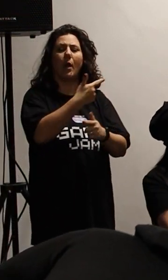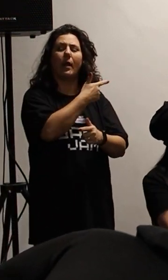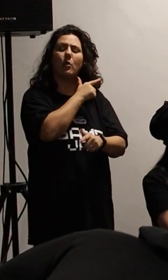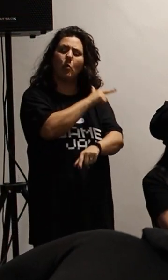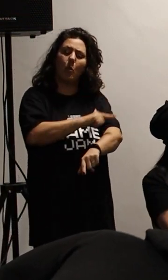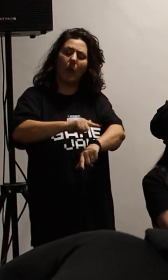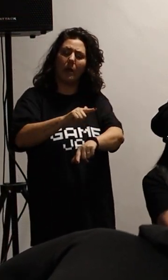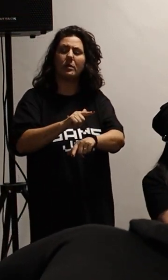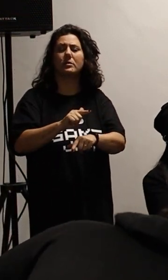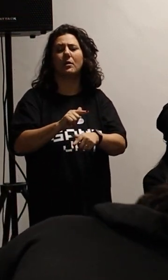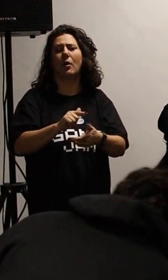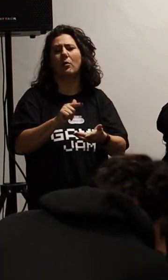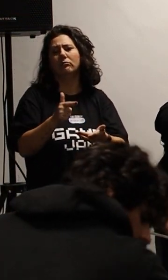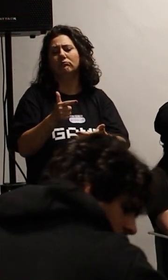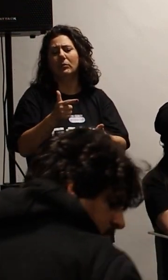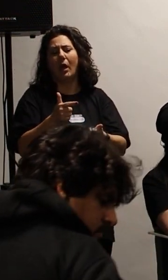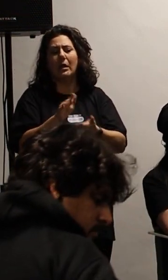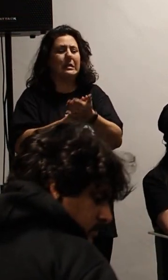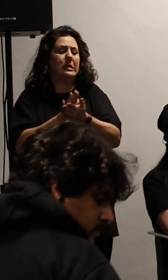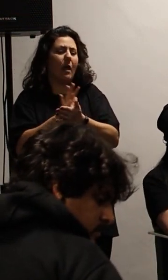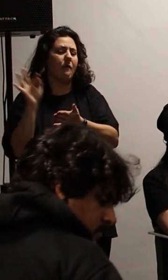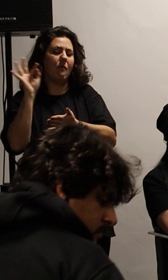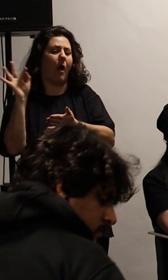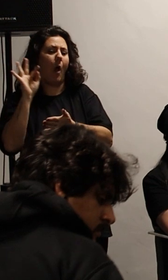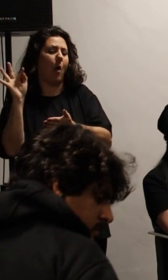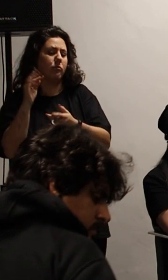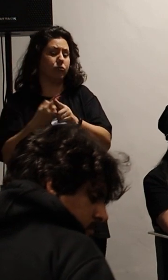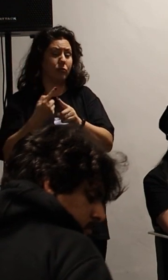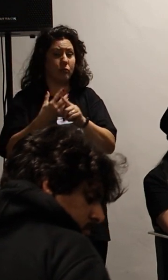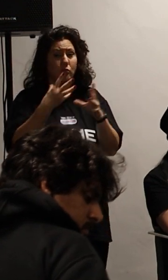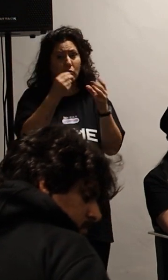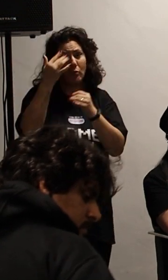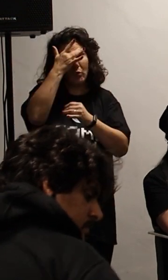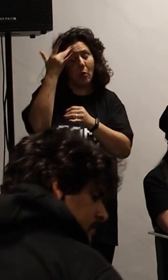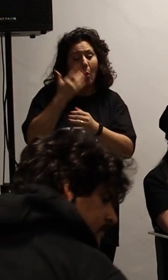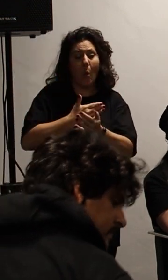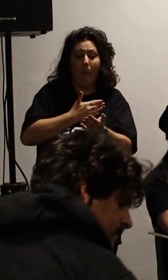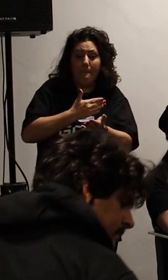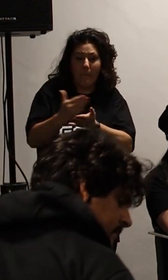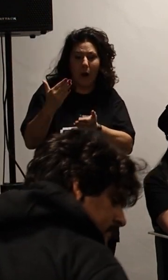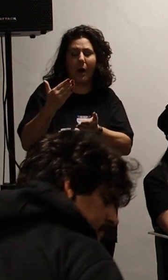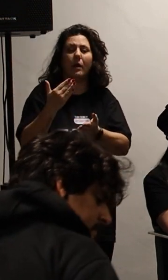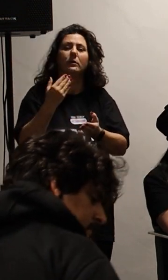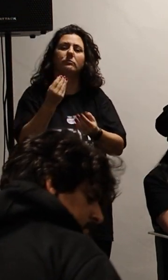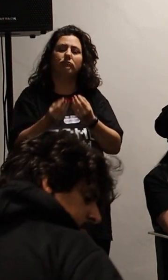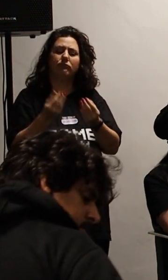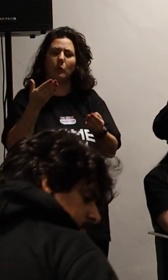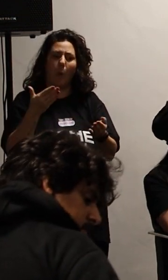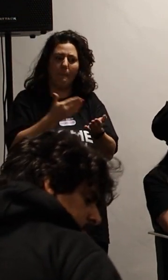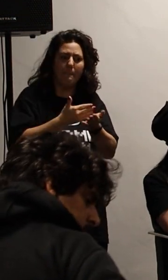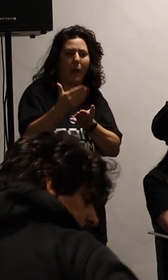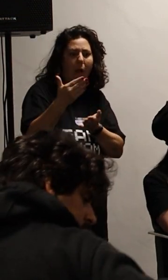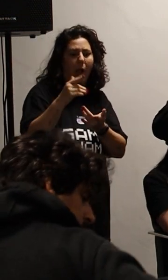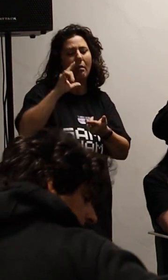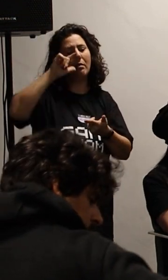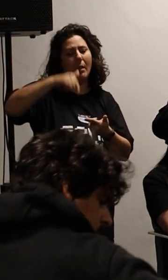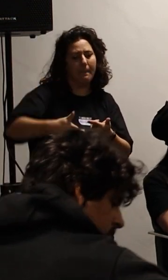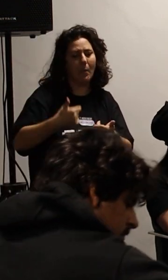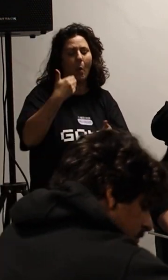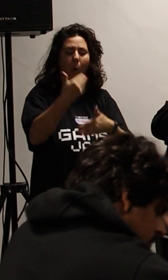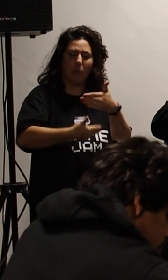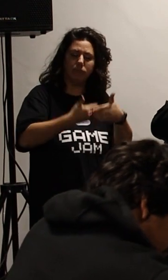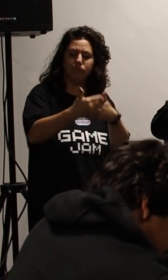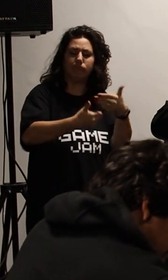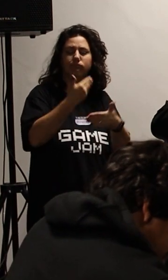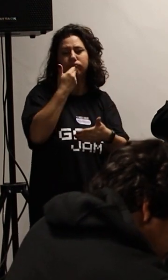informal e autoaprendizado, porque foi assim que eu comecei, assim que muita gente começa, muito assim que as pessoas entram na indústria. Então, cursos